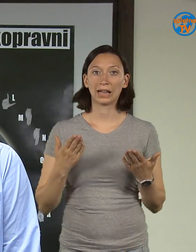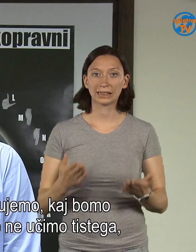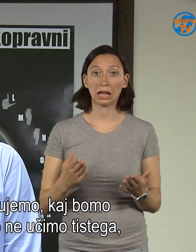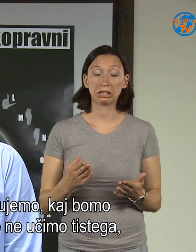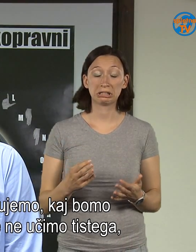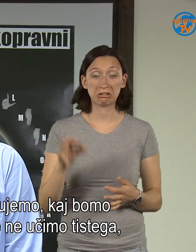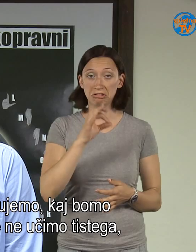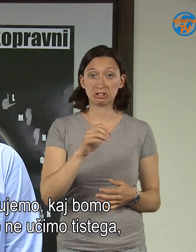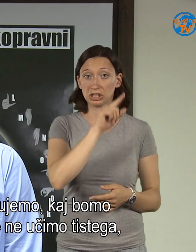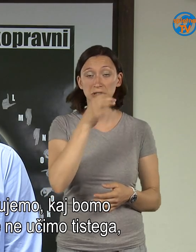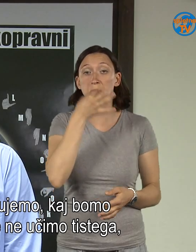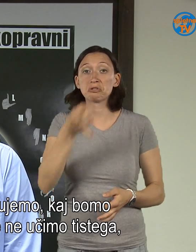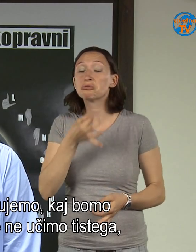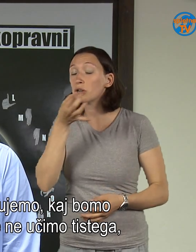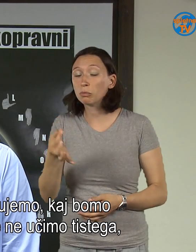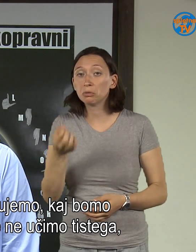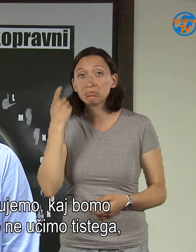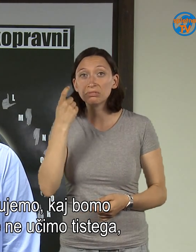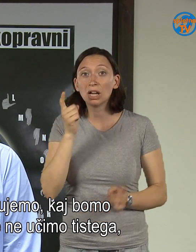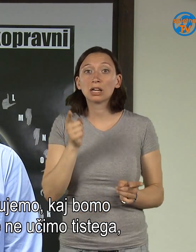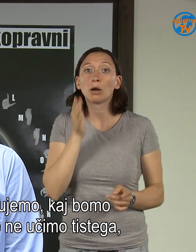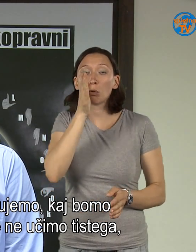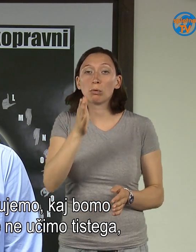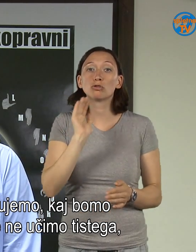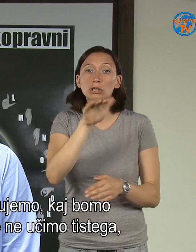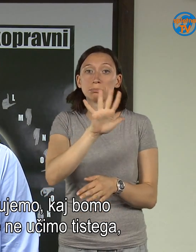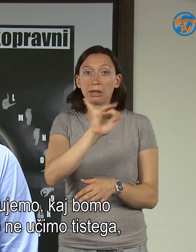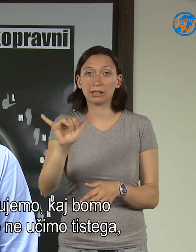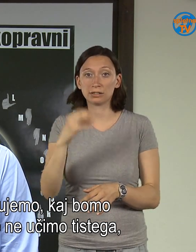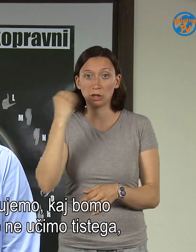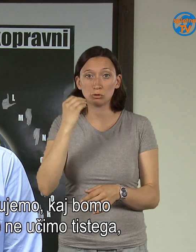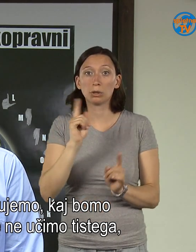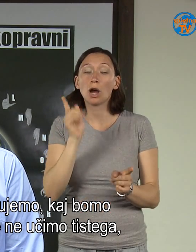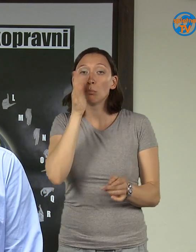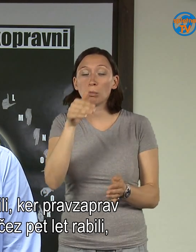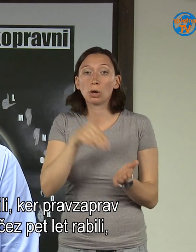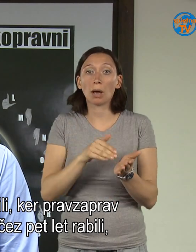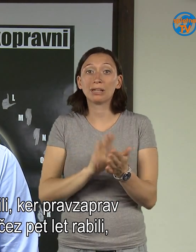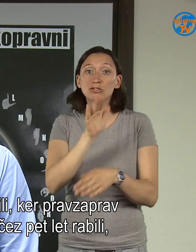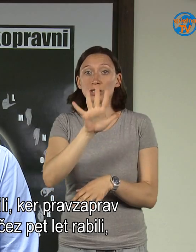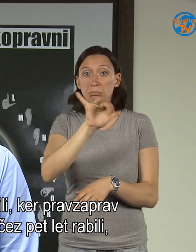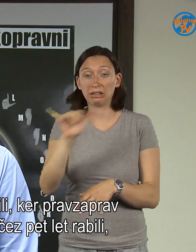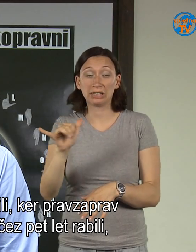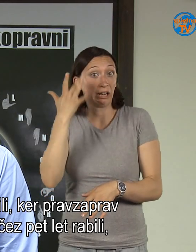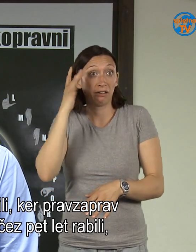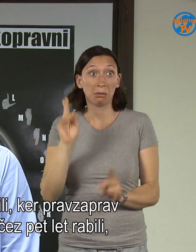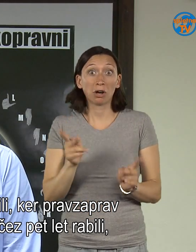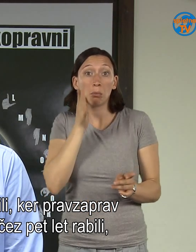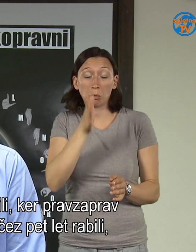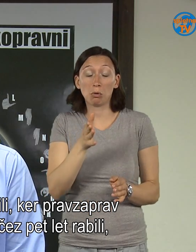Danes več ne sprašujemo, kaj bomo čez 5 let, oziroma se naučimo tisto, kar bomo čez 5 let rabili, ker pravzaprav ne vemo, kaj bomo čez